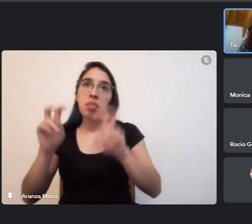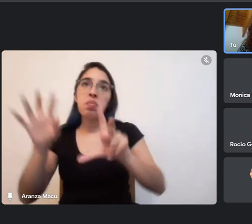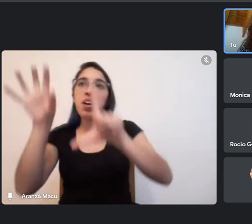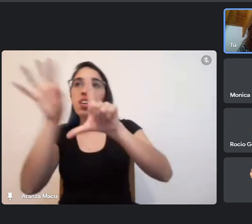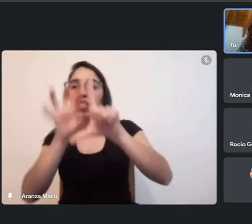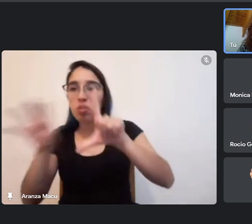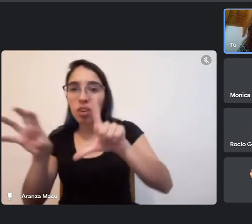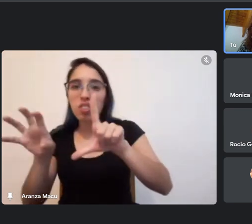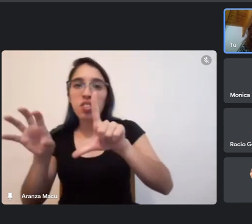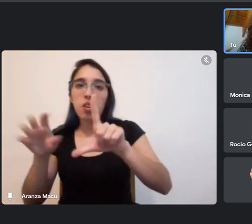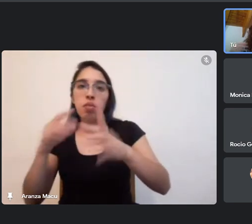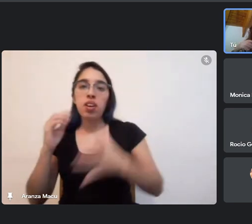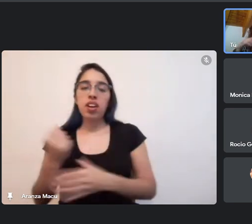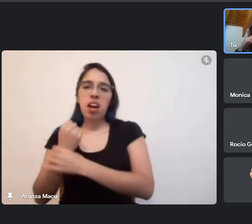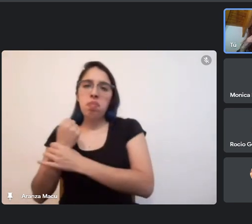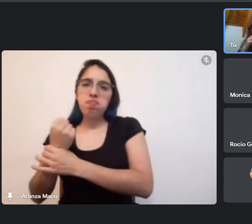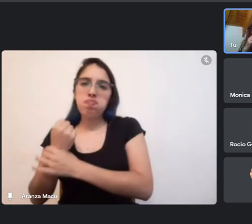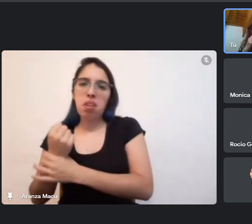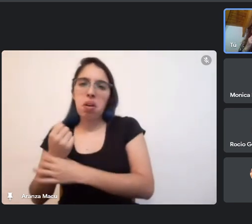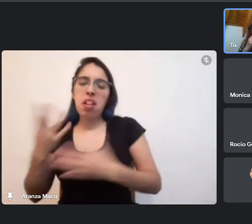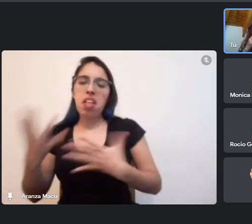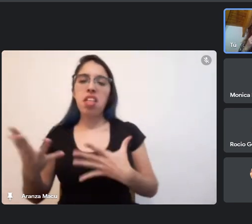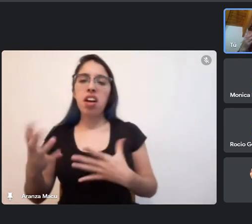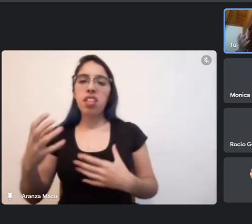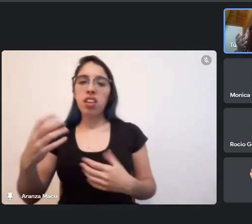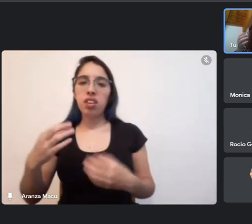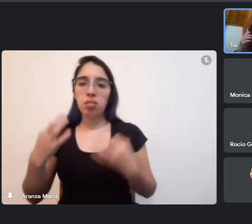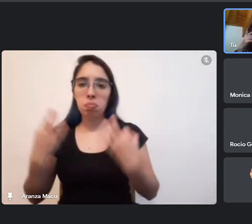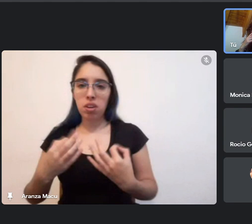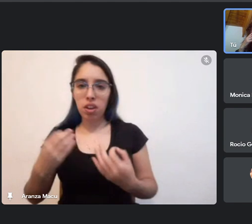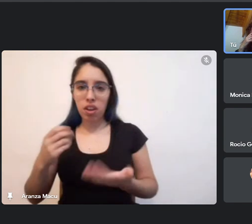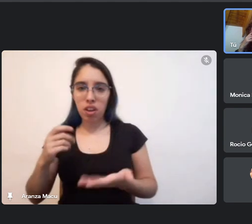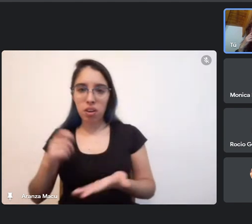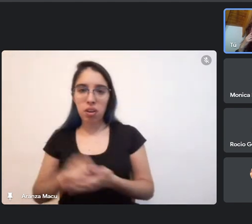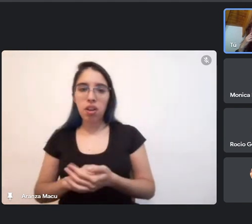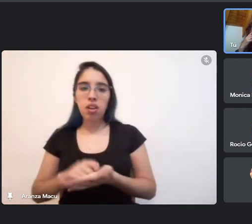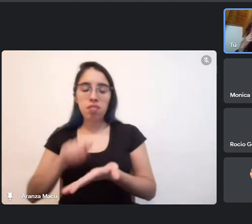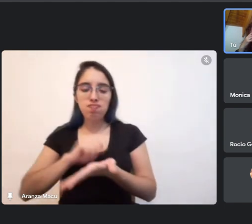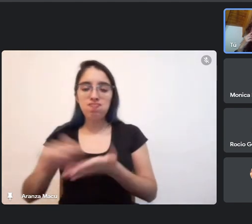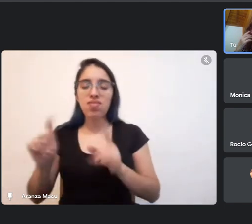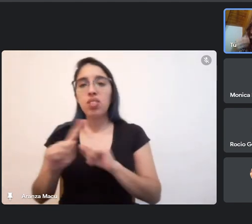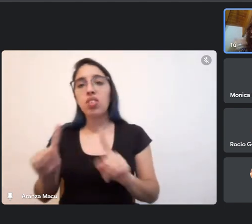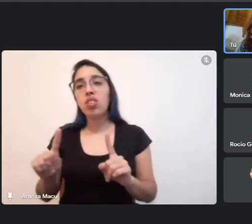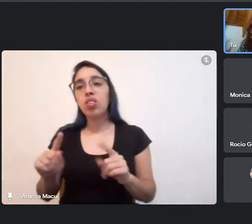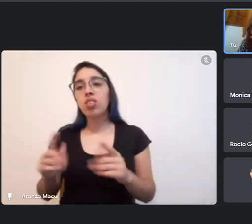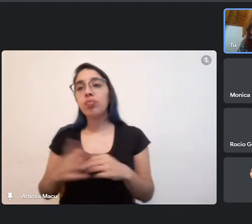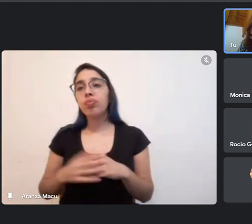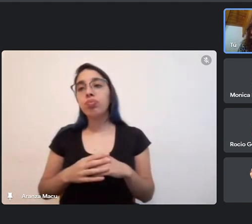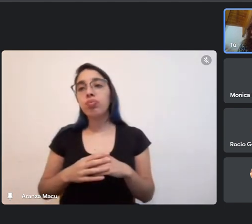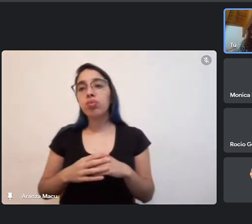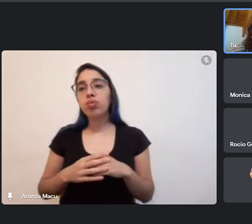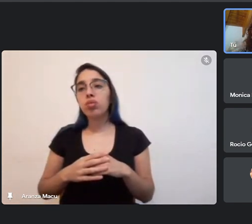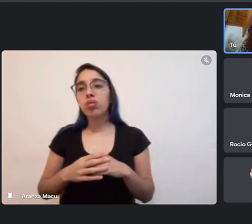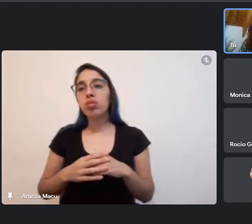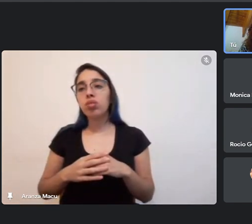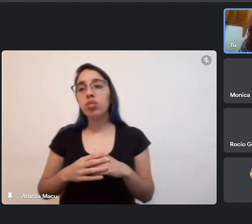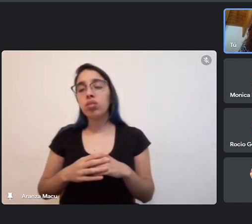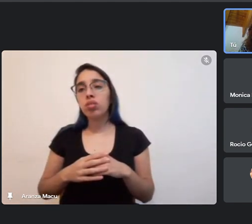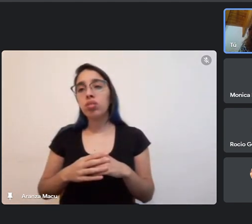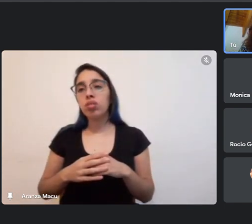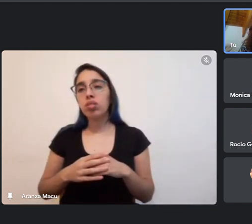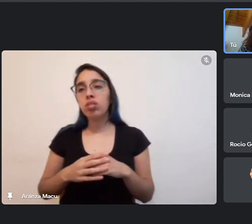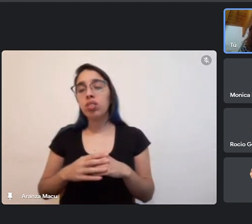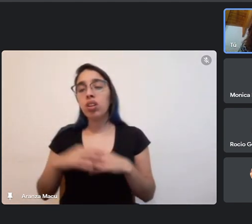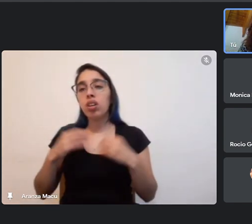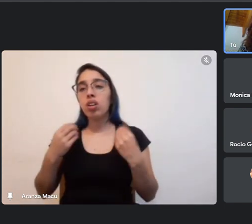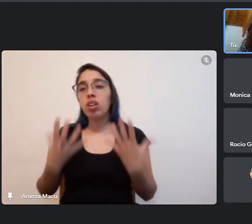clase. Entonces, por esa razón, la devolución o la explicación de